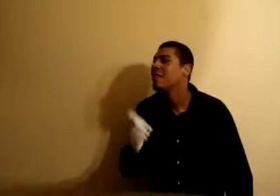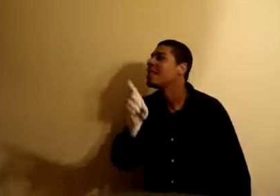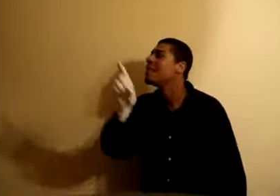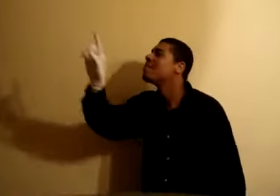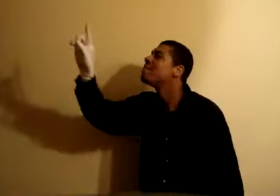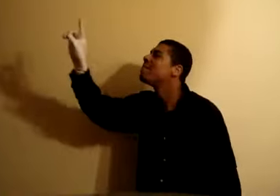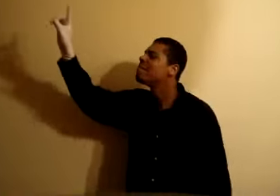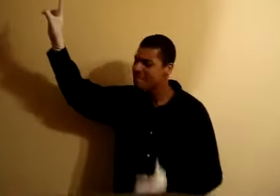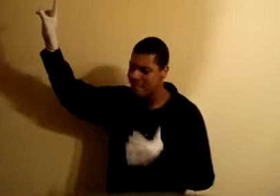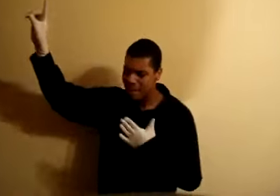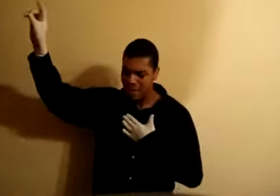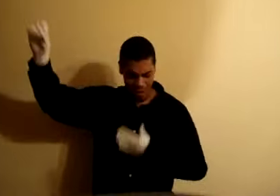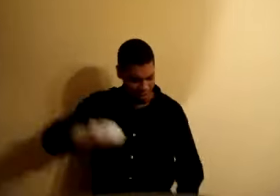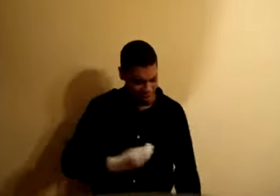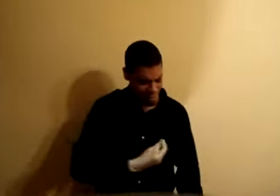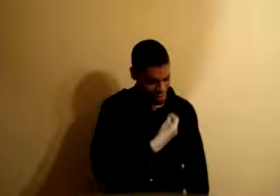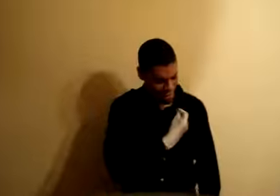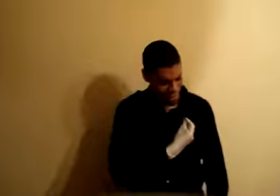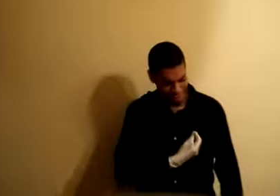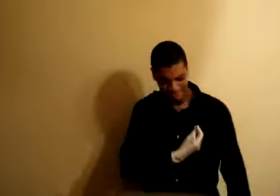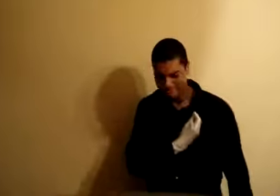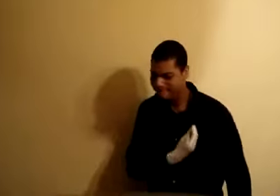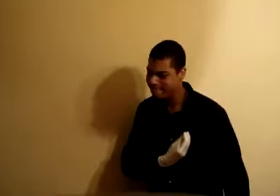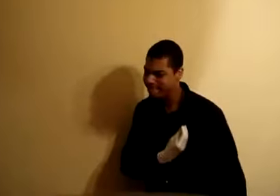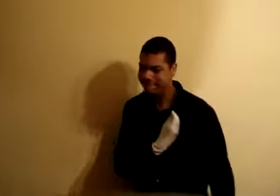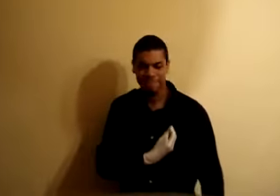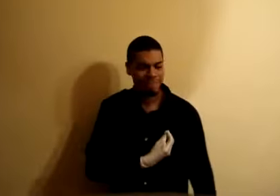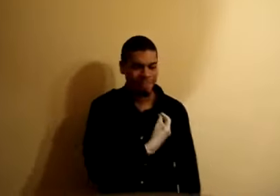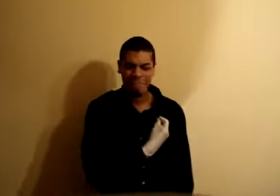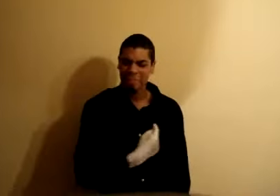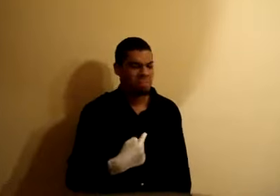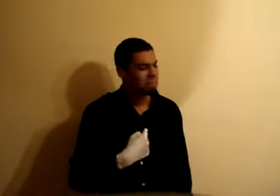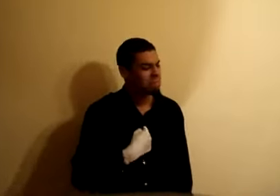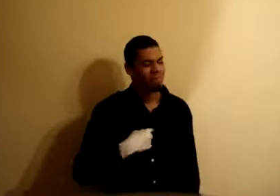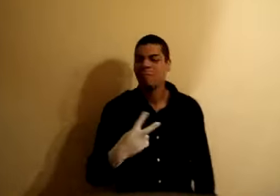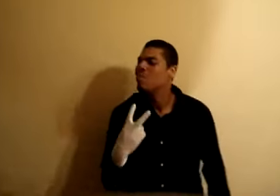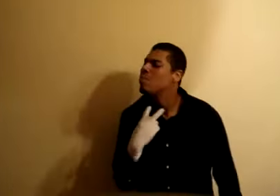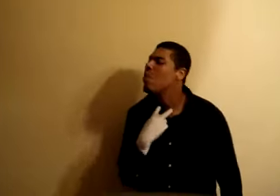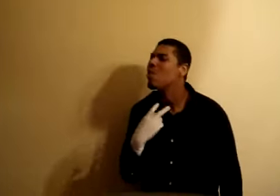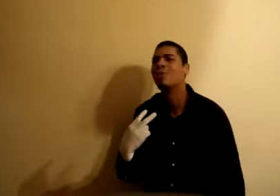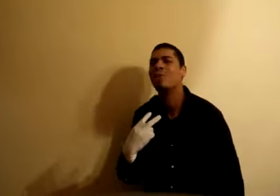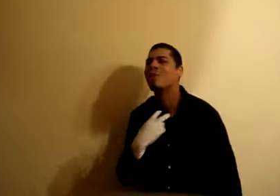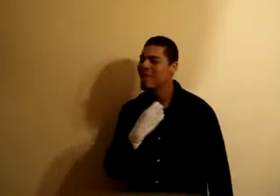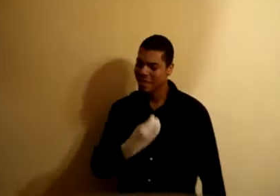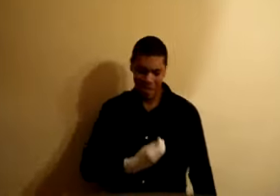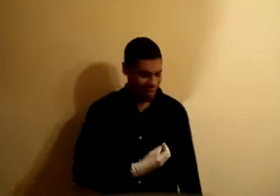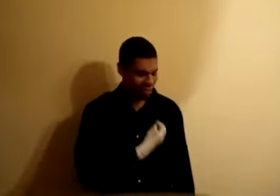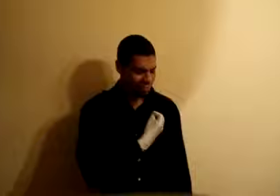coração me diz que não, eu não consigo viver